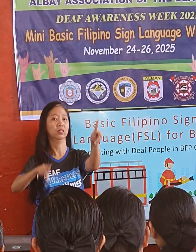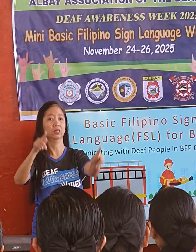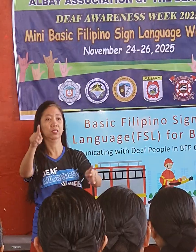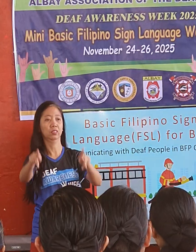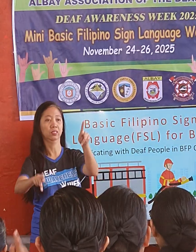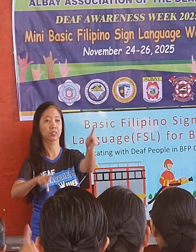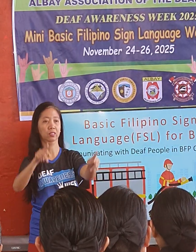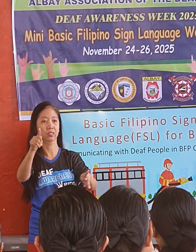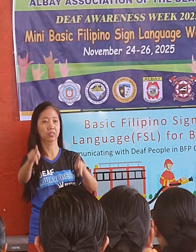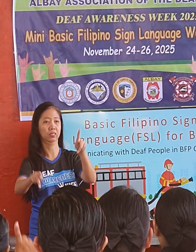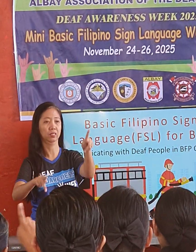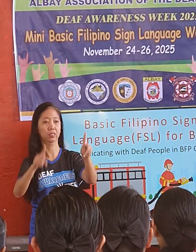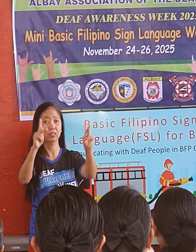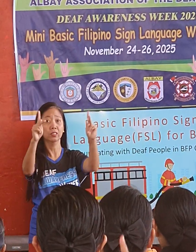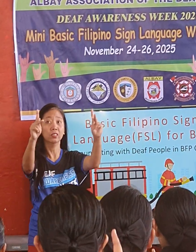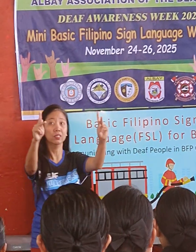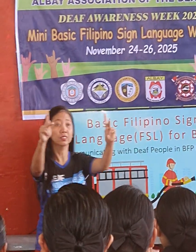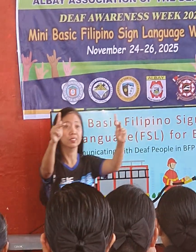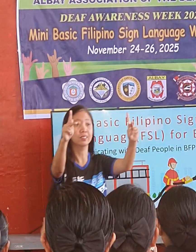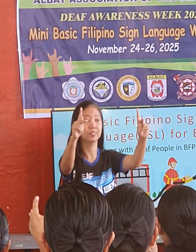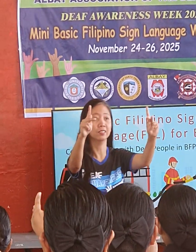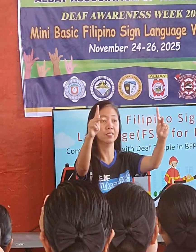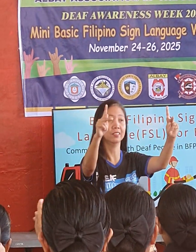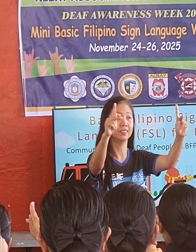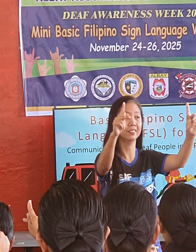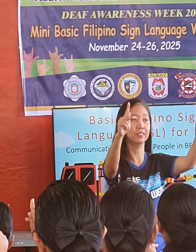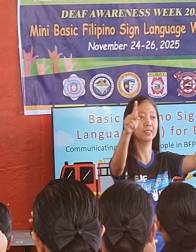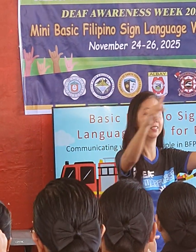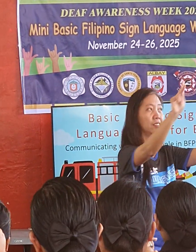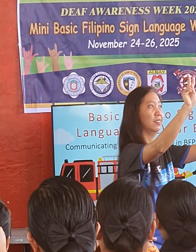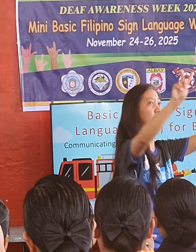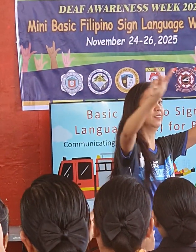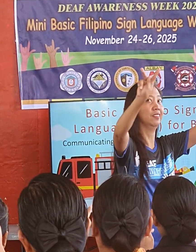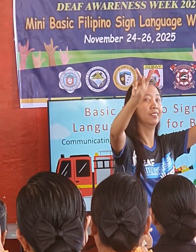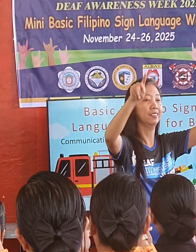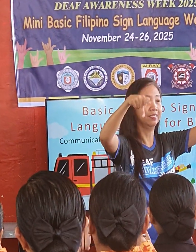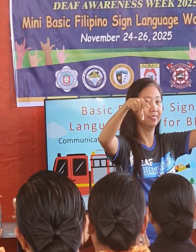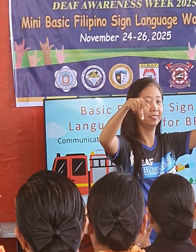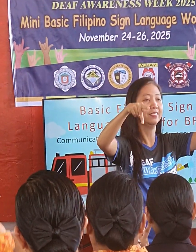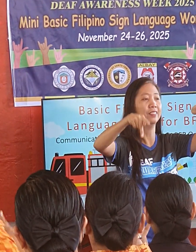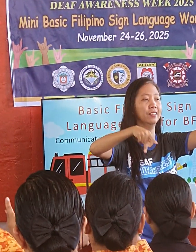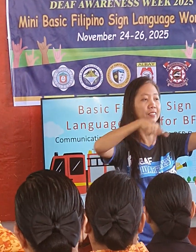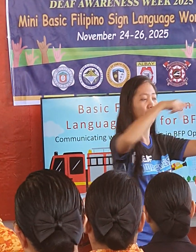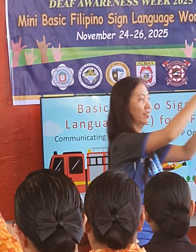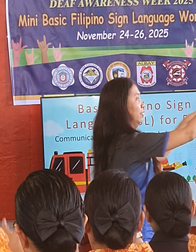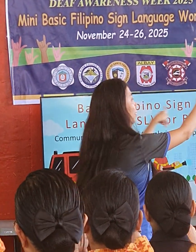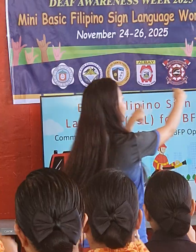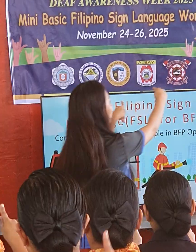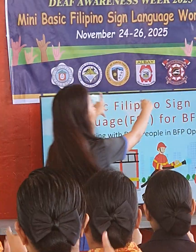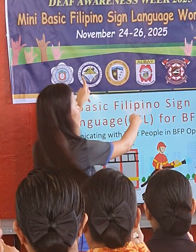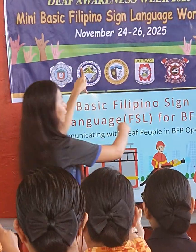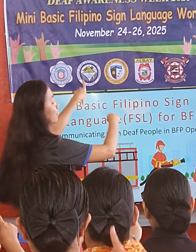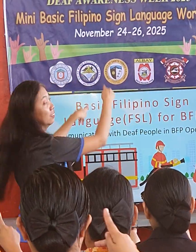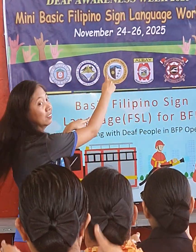People. Dalawang letter P. Ito, letter P po ito. P. Yan. Ganito.